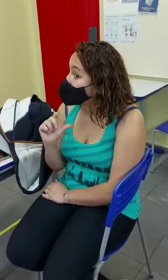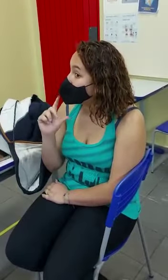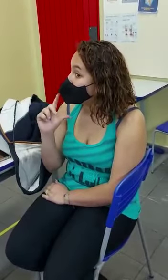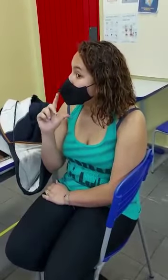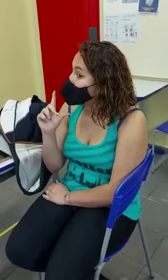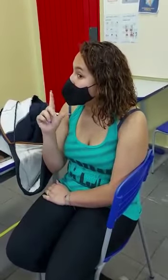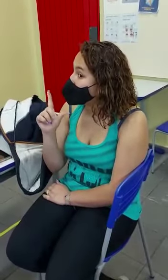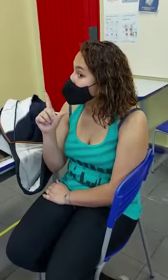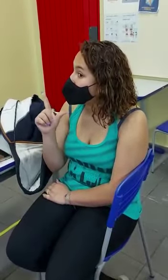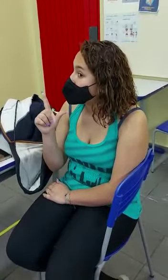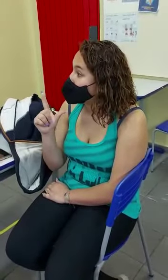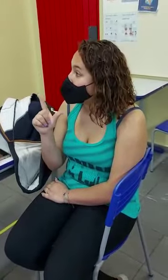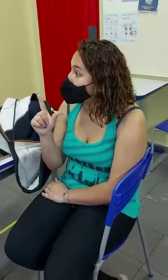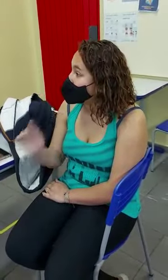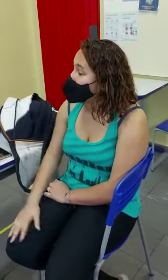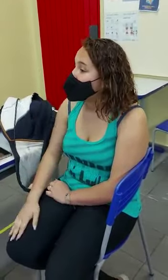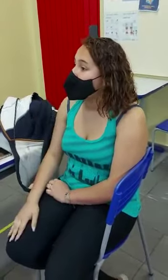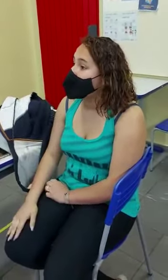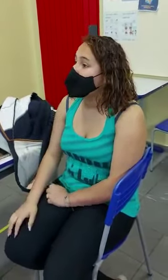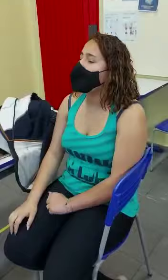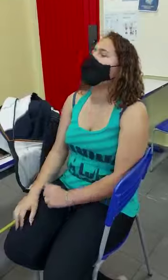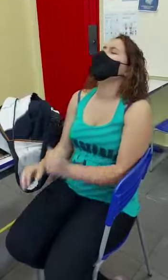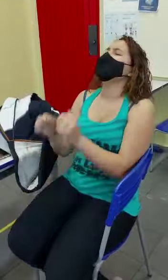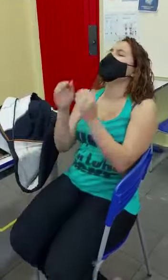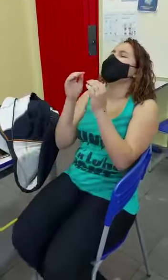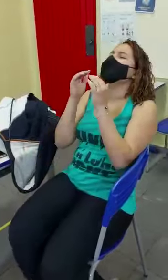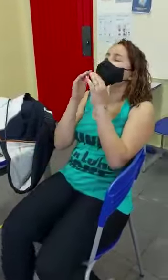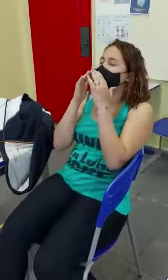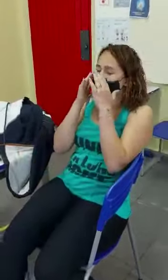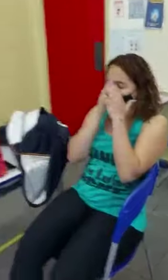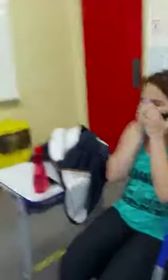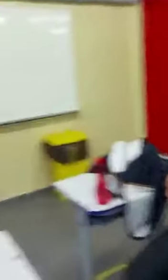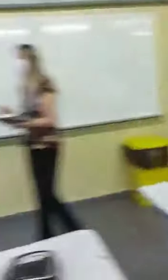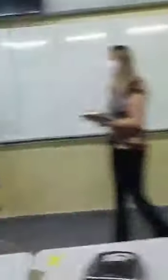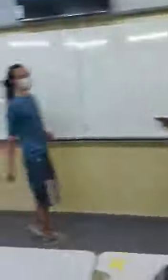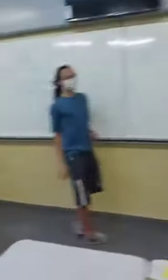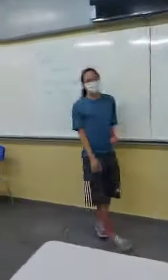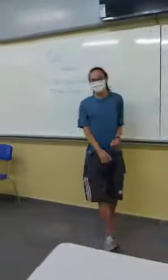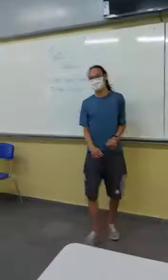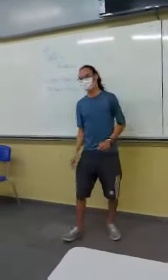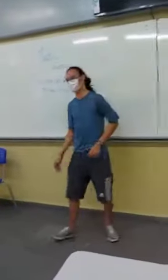RG. Ai, meu papel. Ai, Deus. Qual o outro? o